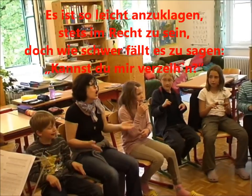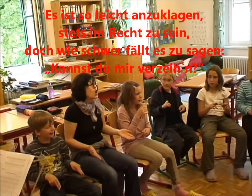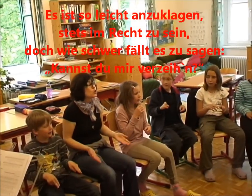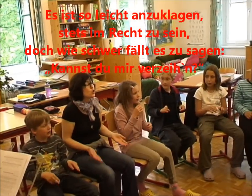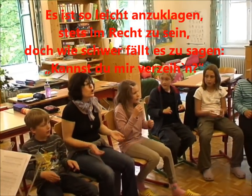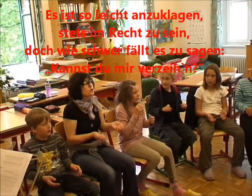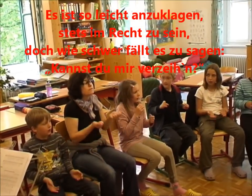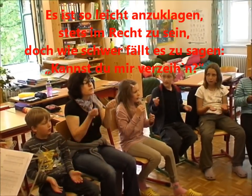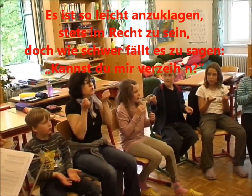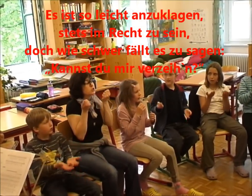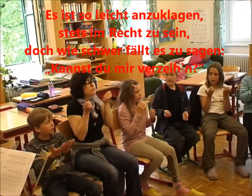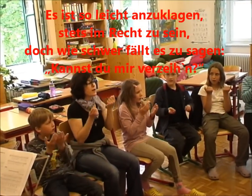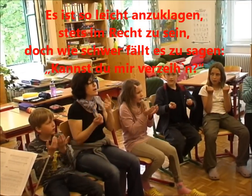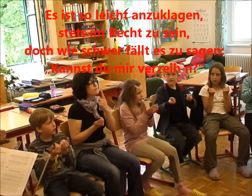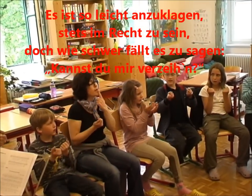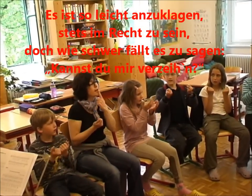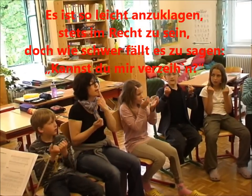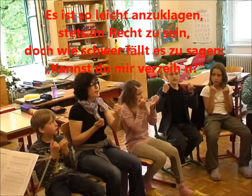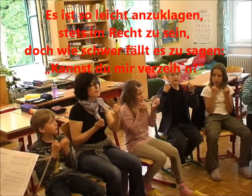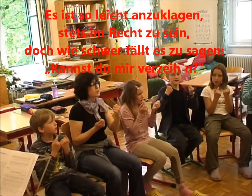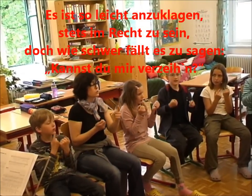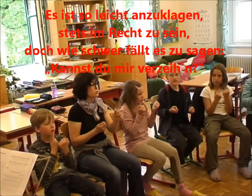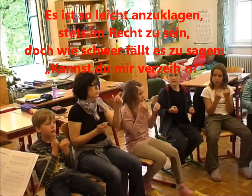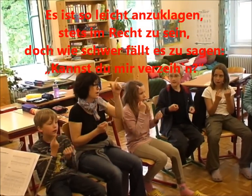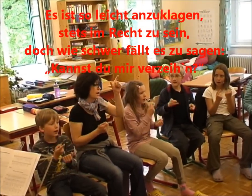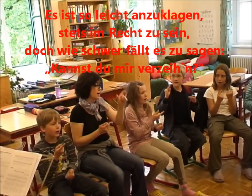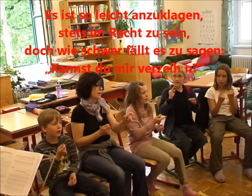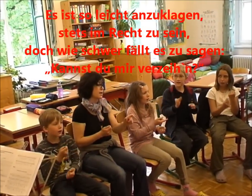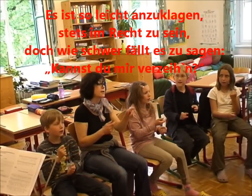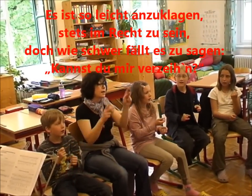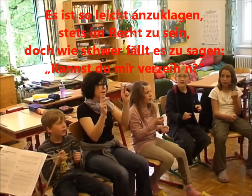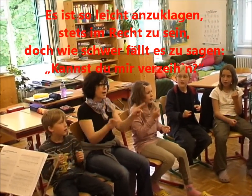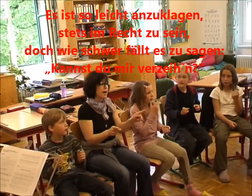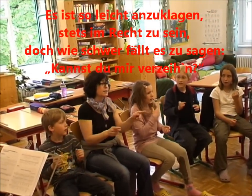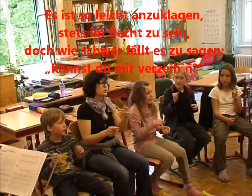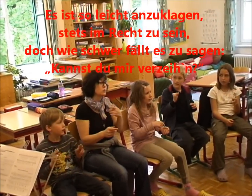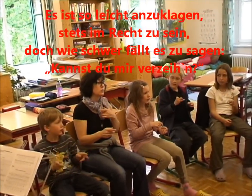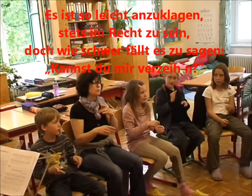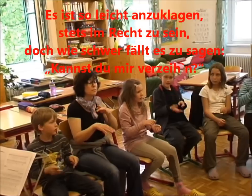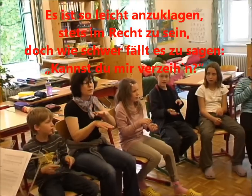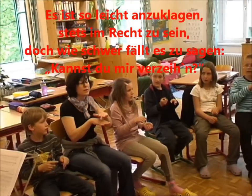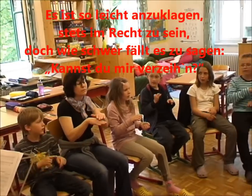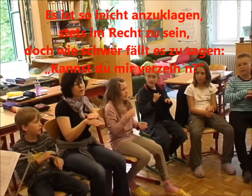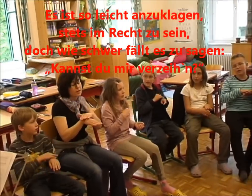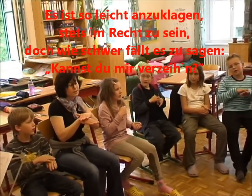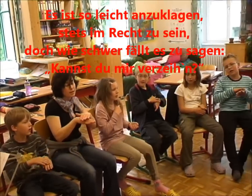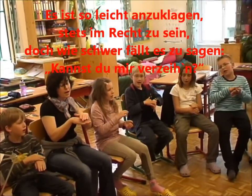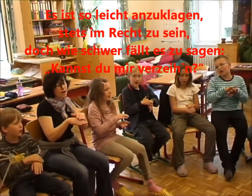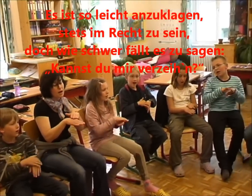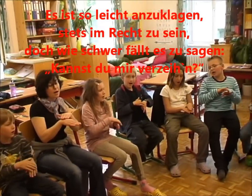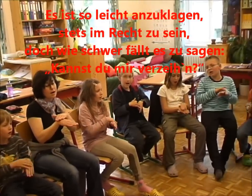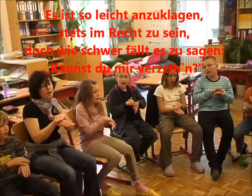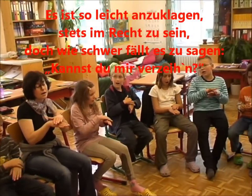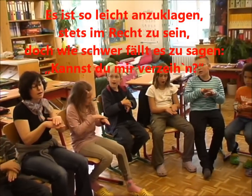doch die Stärke ist zu sagen, kannst du mir verzeihen.